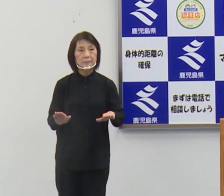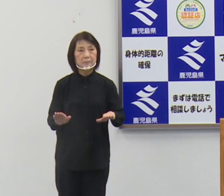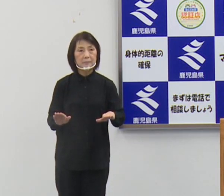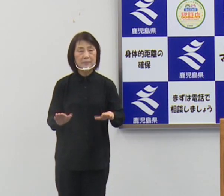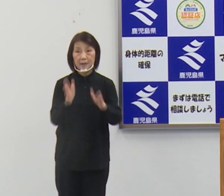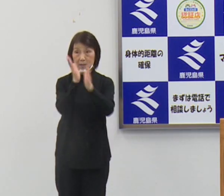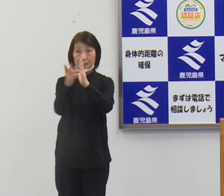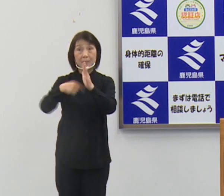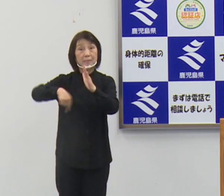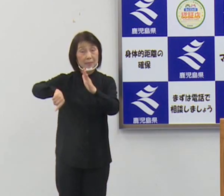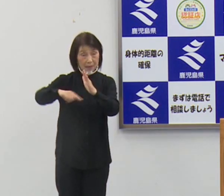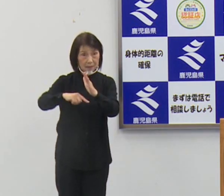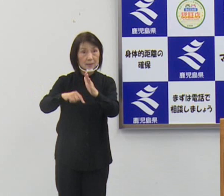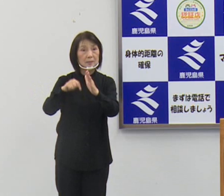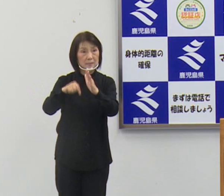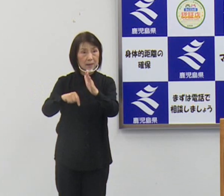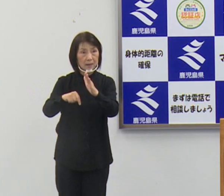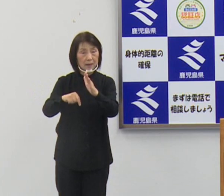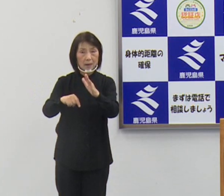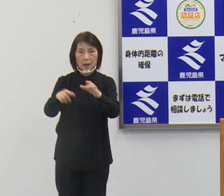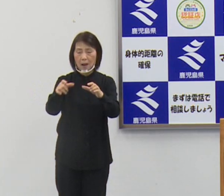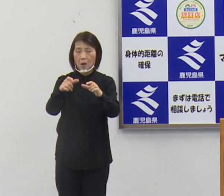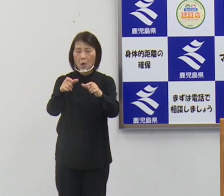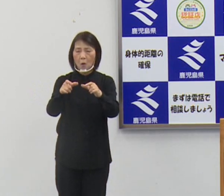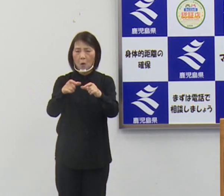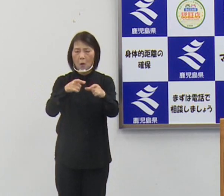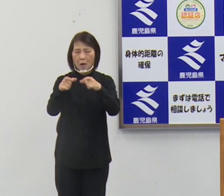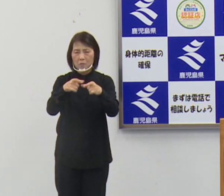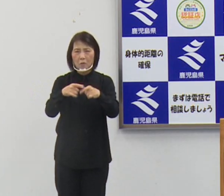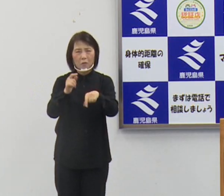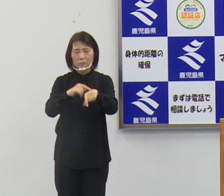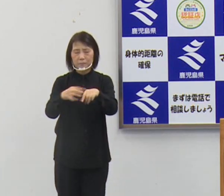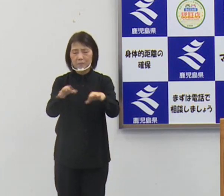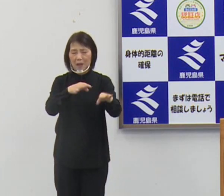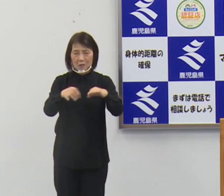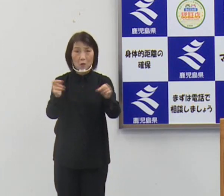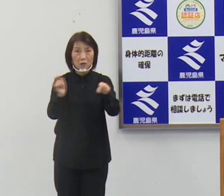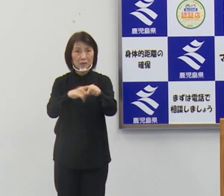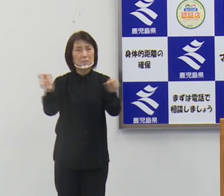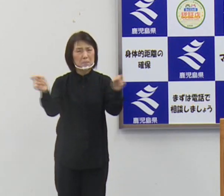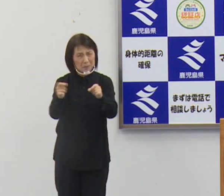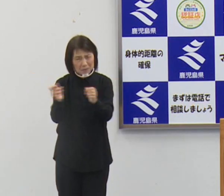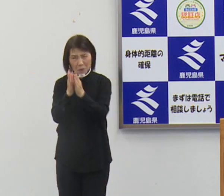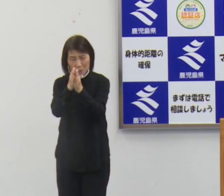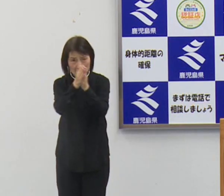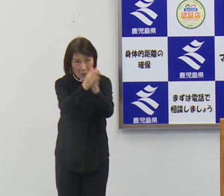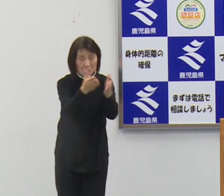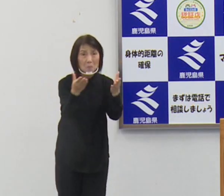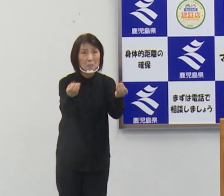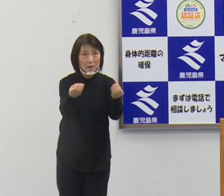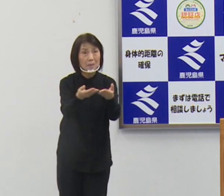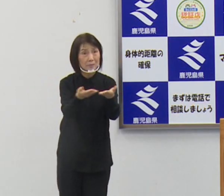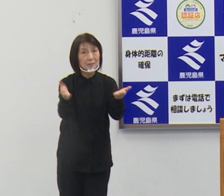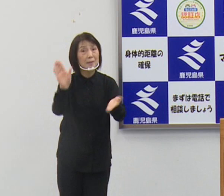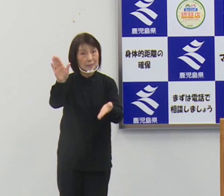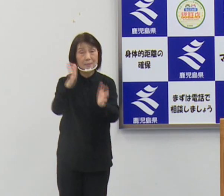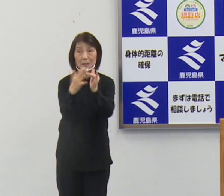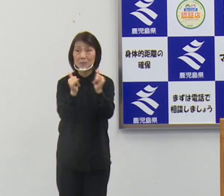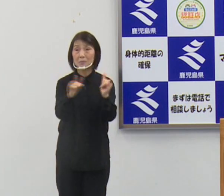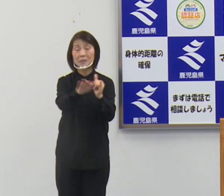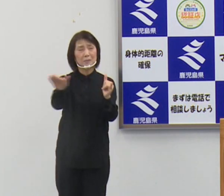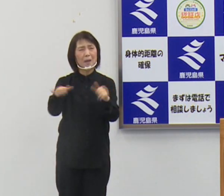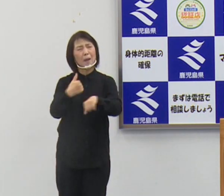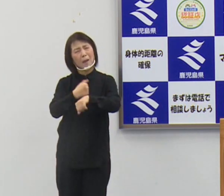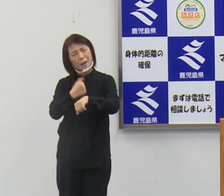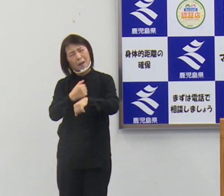今県内は本当に営業時間の短縮であったり、このまん延防止等重点措置で、県民の皆さん